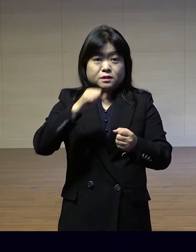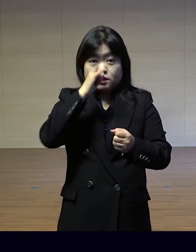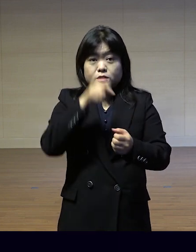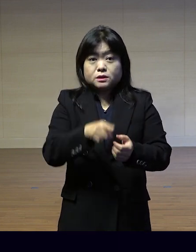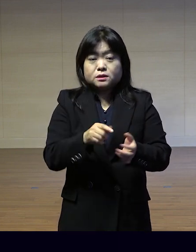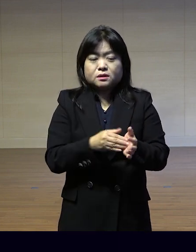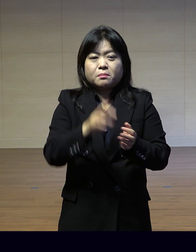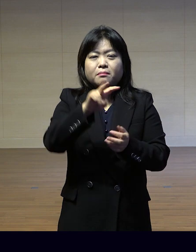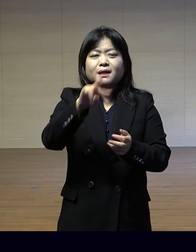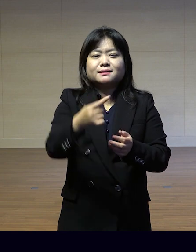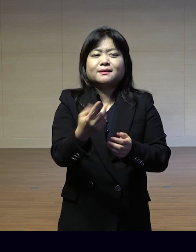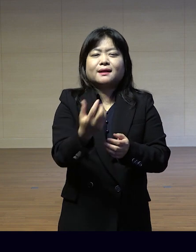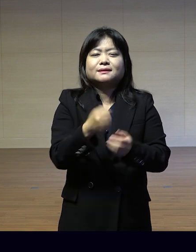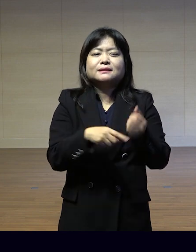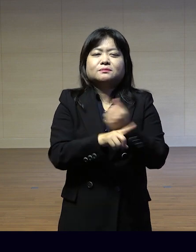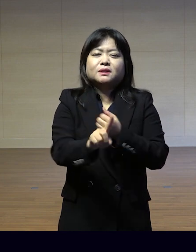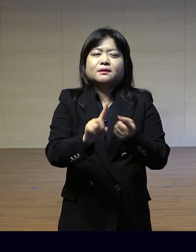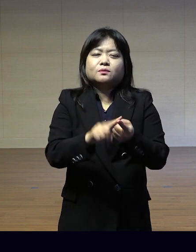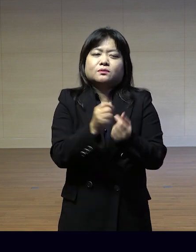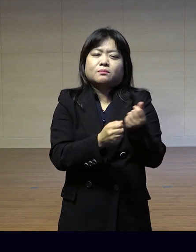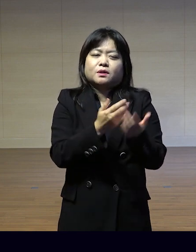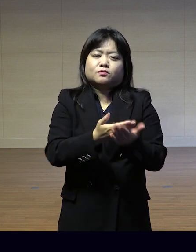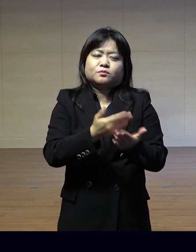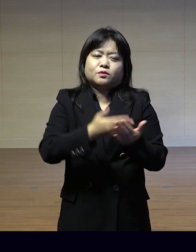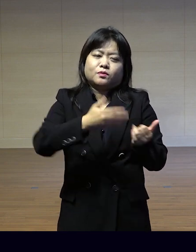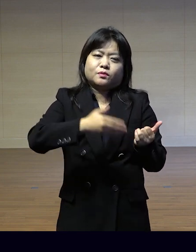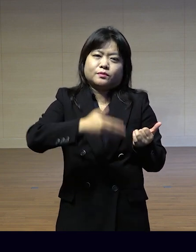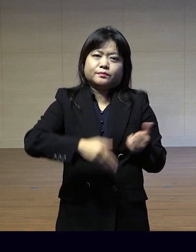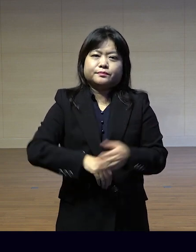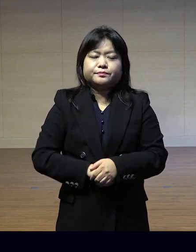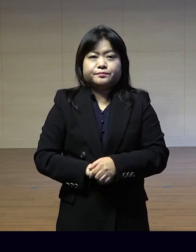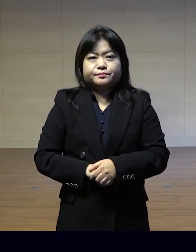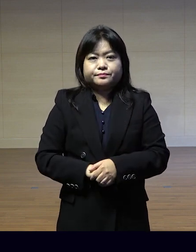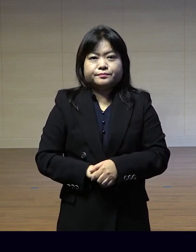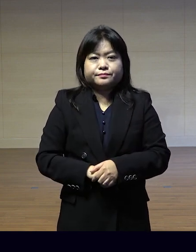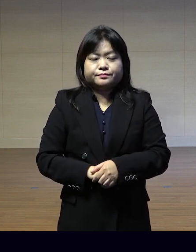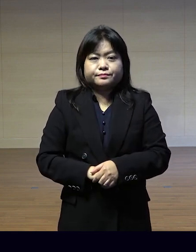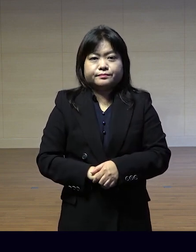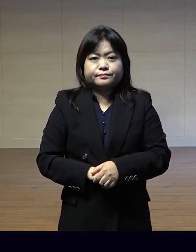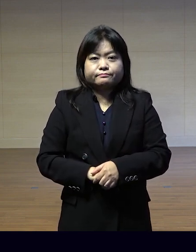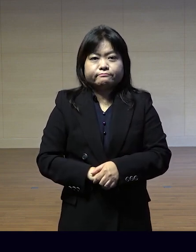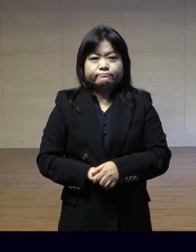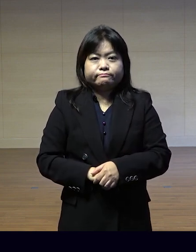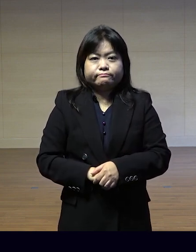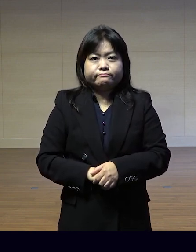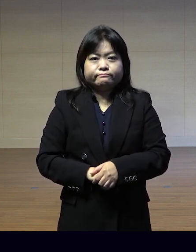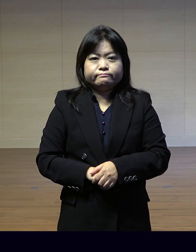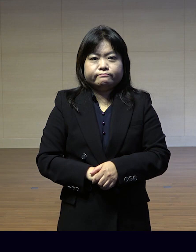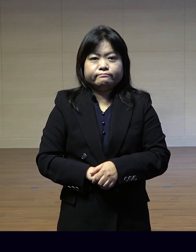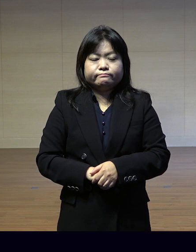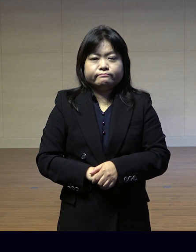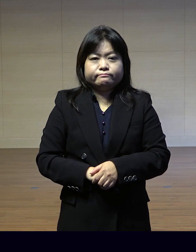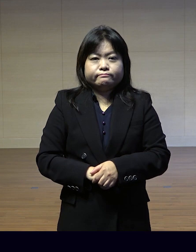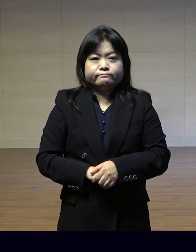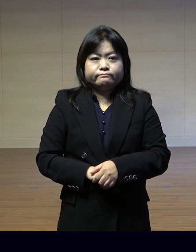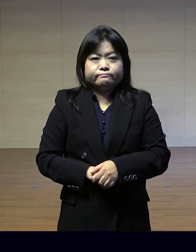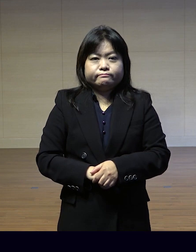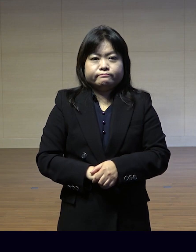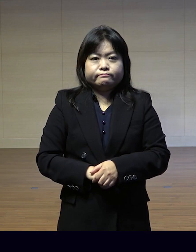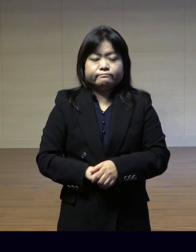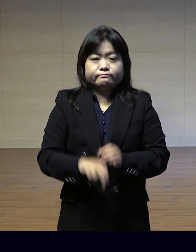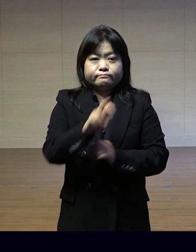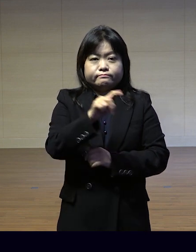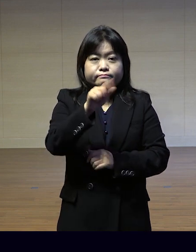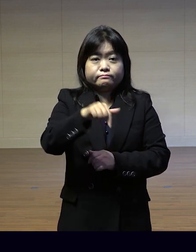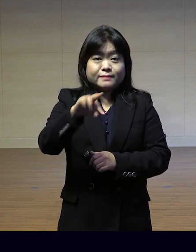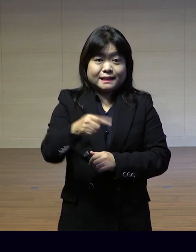마르크스가 가지고 있는 의미, 그런 중요성들을 한번 설명을 해주시는 게 어떨까, 김봉수 선생님한테. 예.